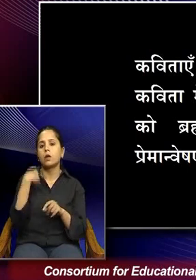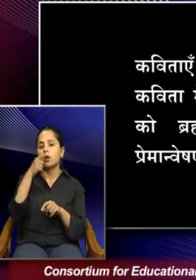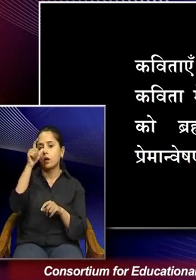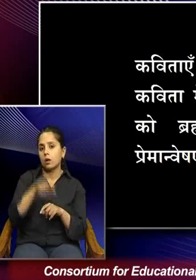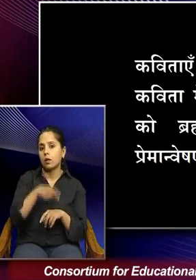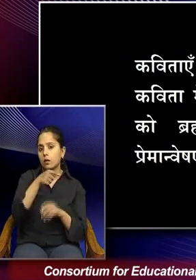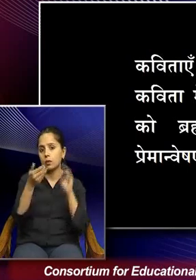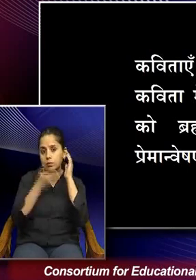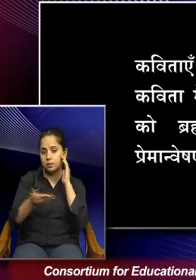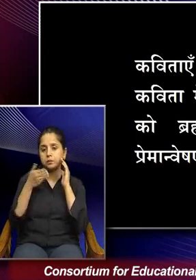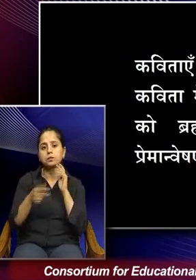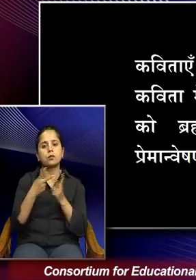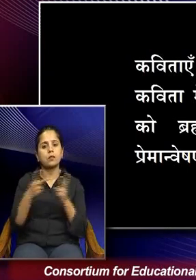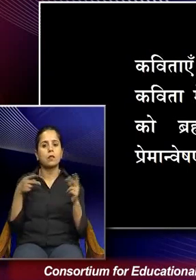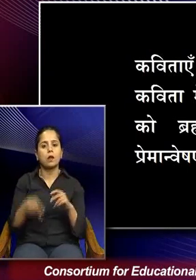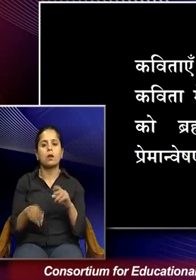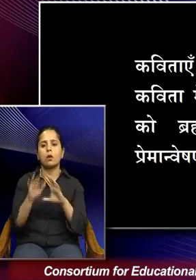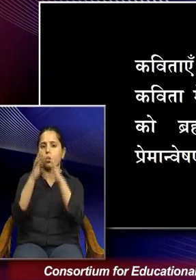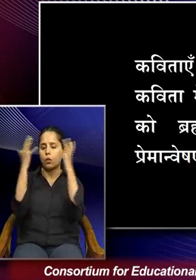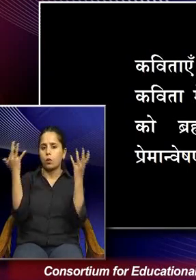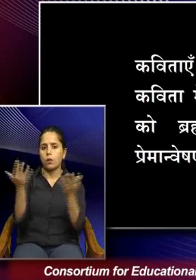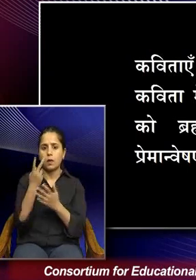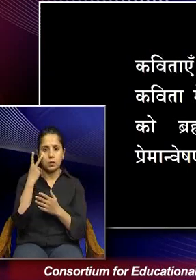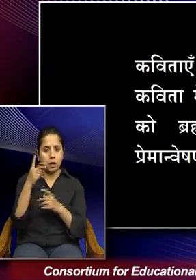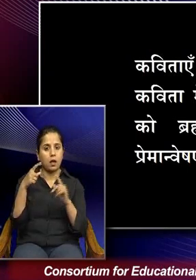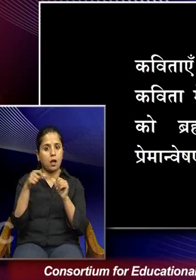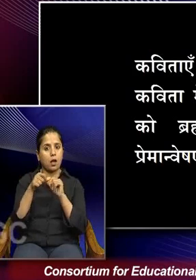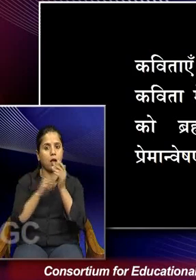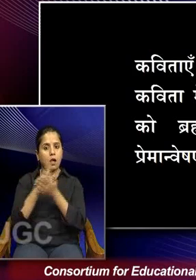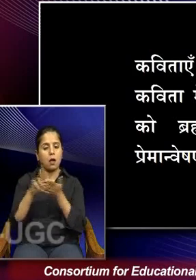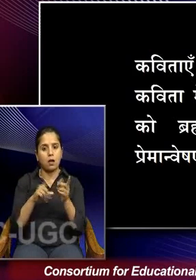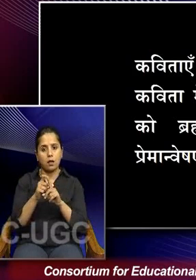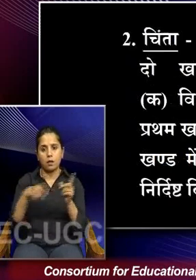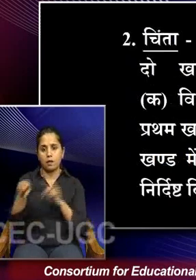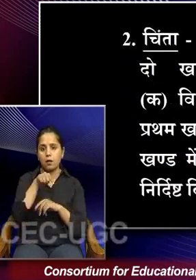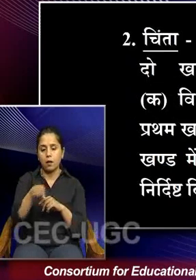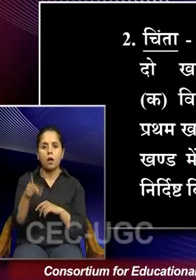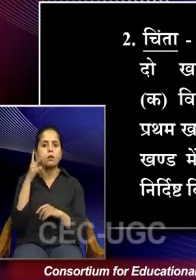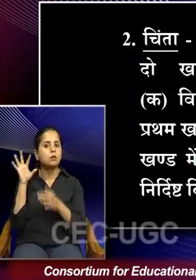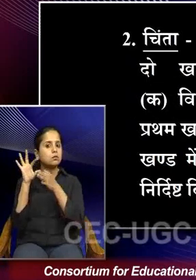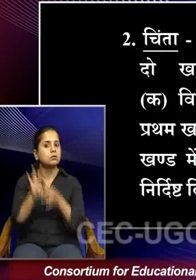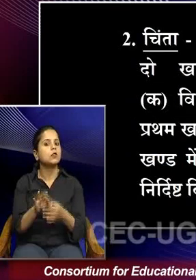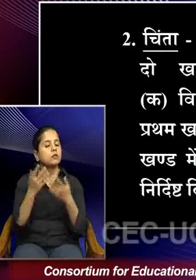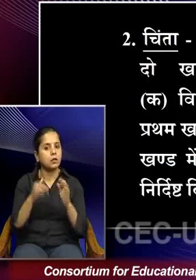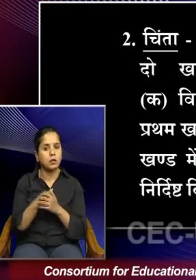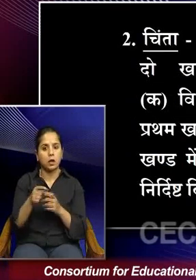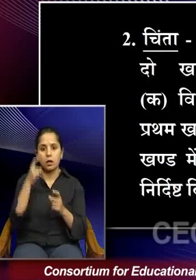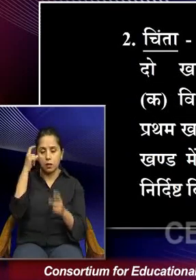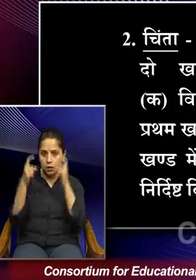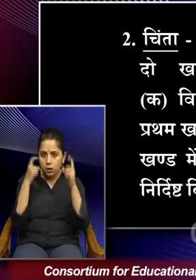को ब्रह्मांड व्यापी अखंड प्रेमन्वेषण से जोड़ दिया चिंता